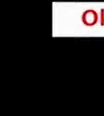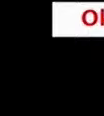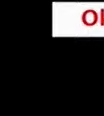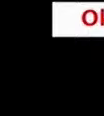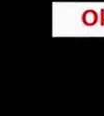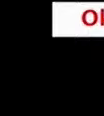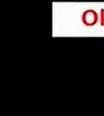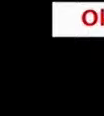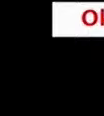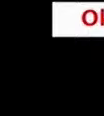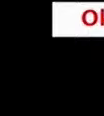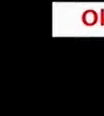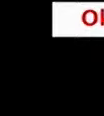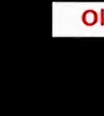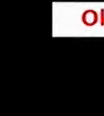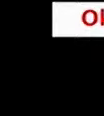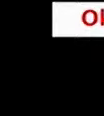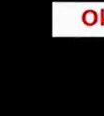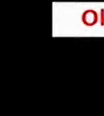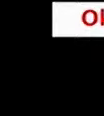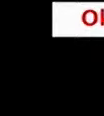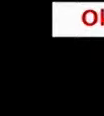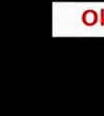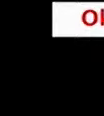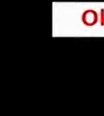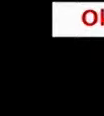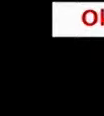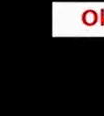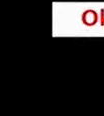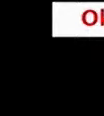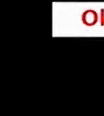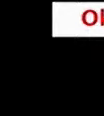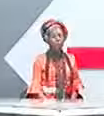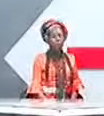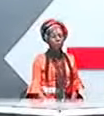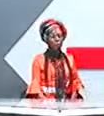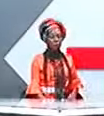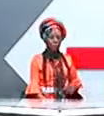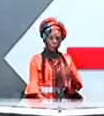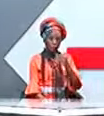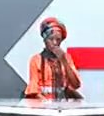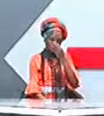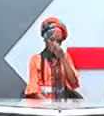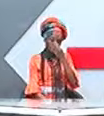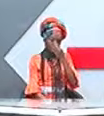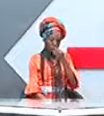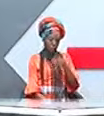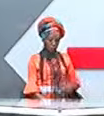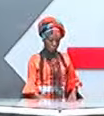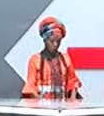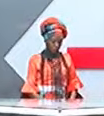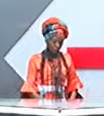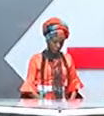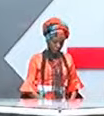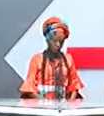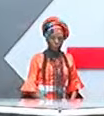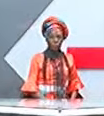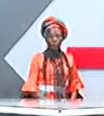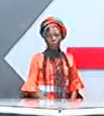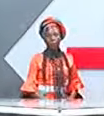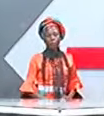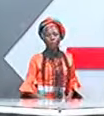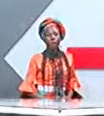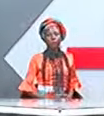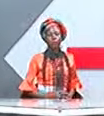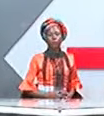nti tenalagawo mbeerere edisa naye nga nze sandyagadde ntunulire ku figures ez'obululu njagala ntunulire ku percentage